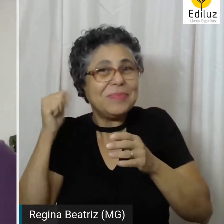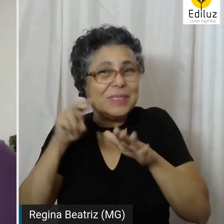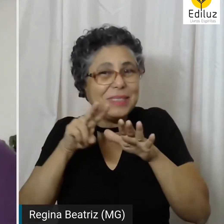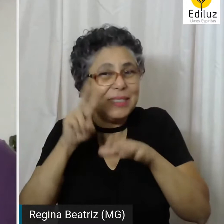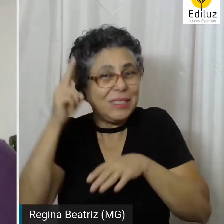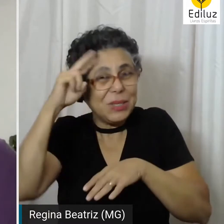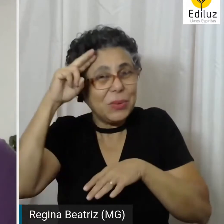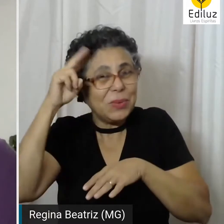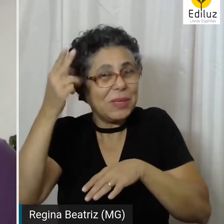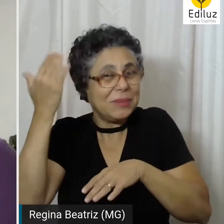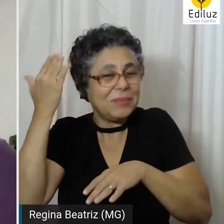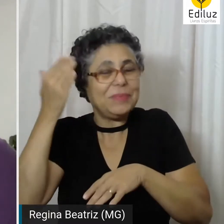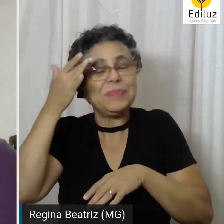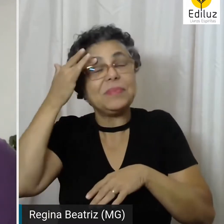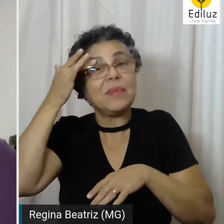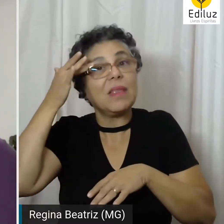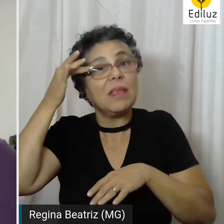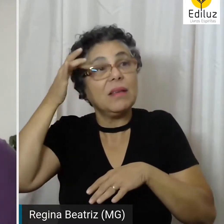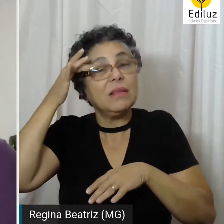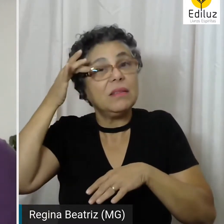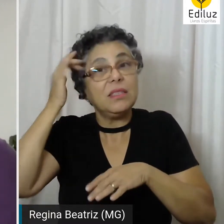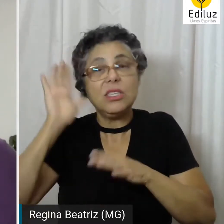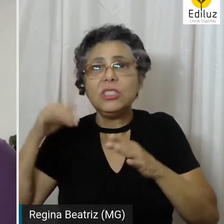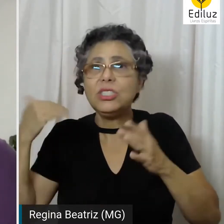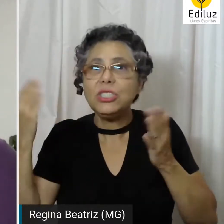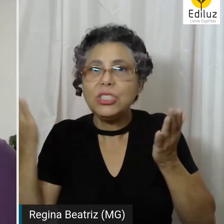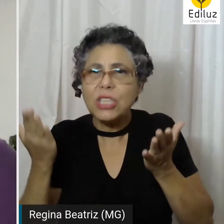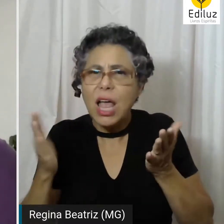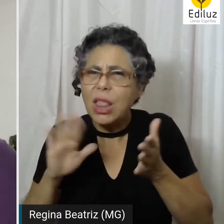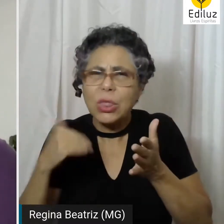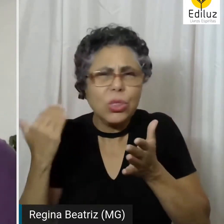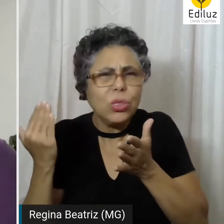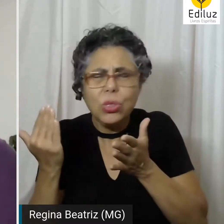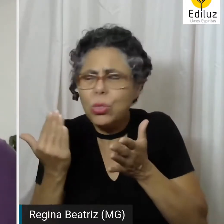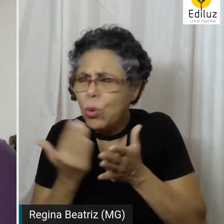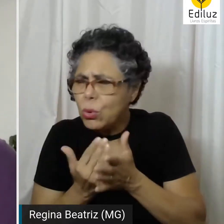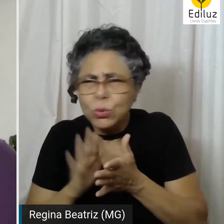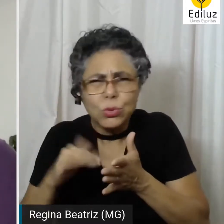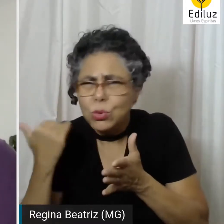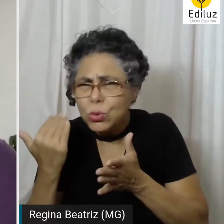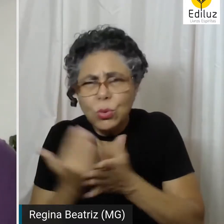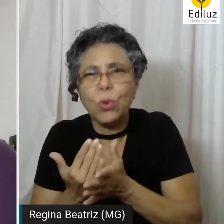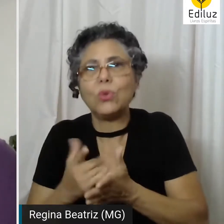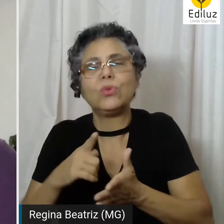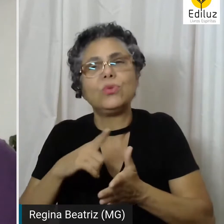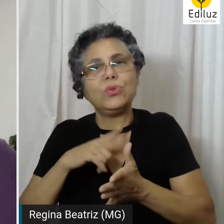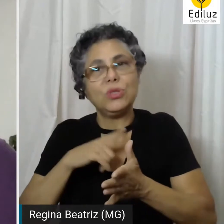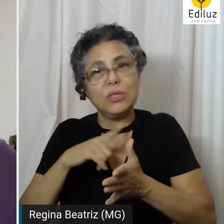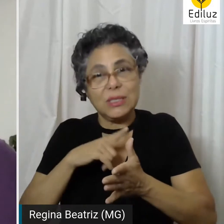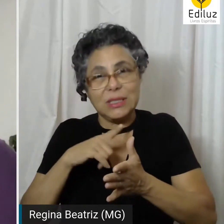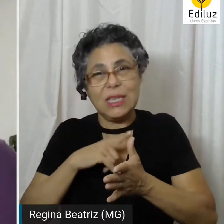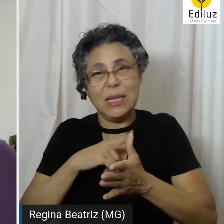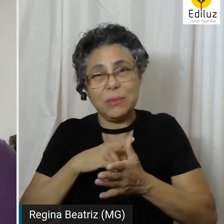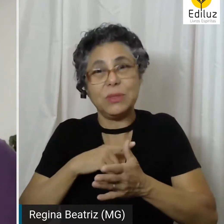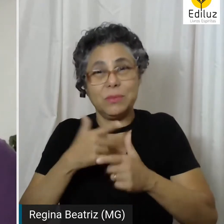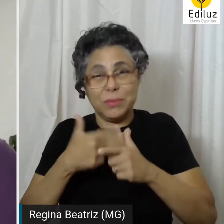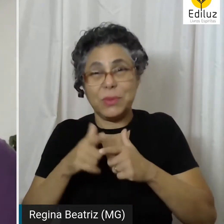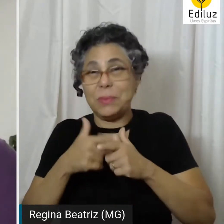passada, e já que todos, absolutamente todos, temos os